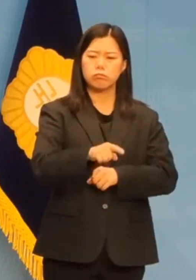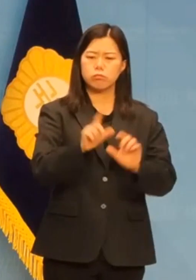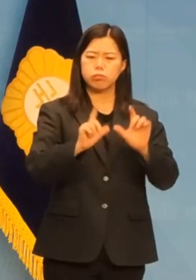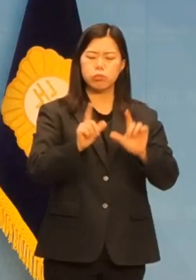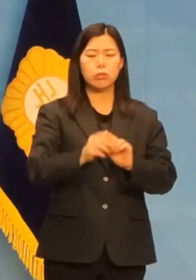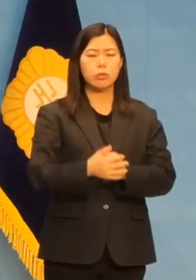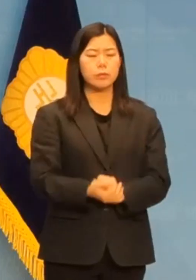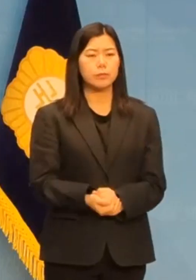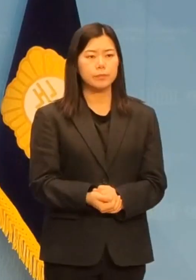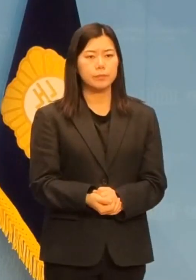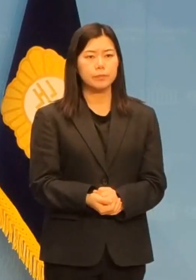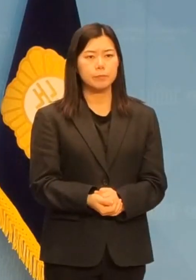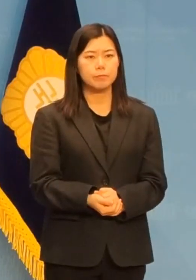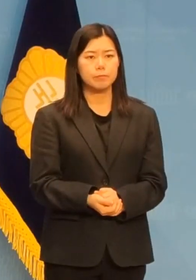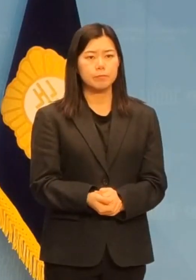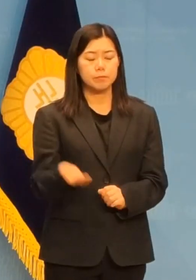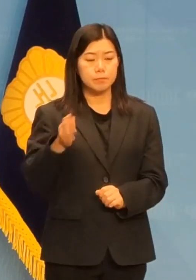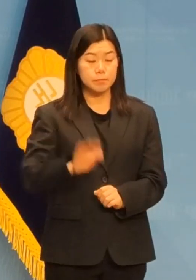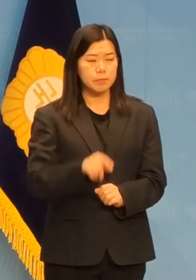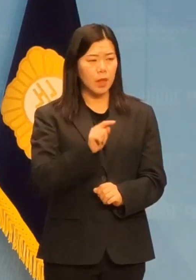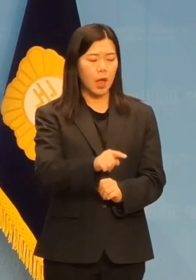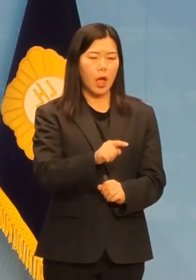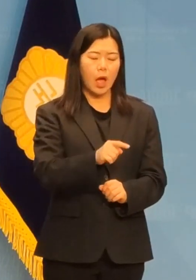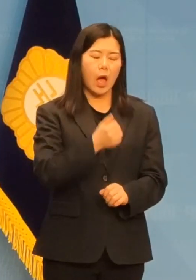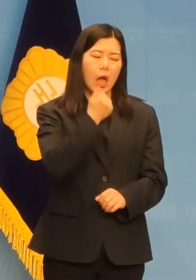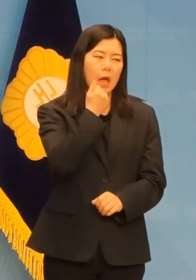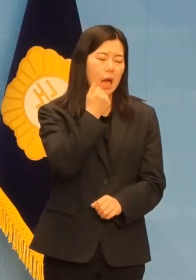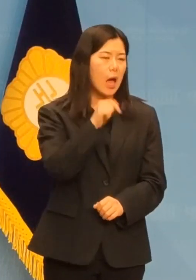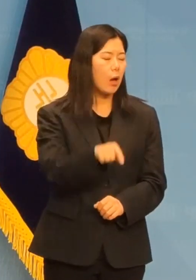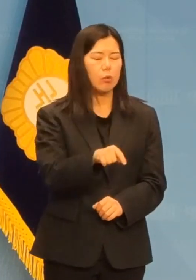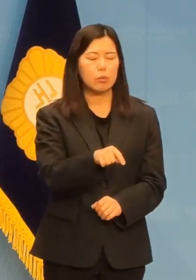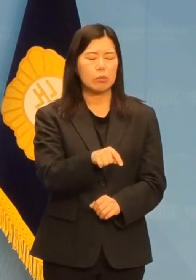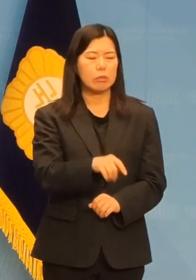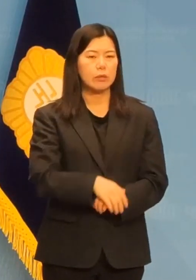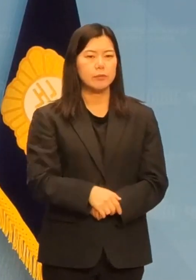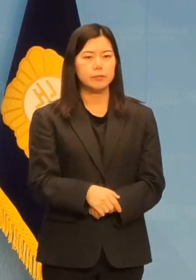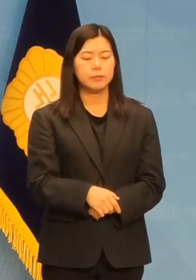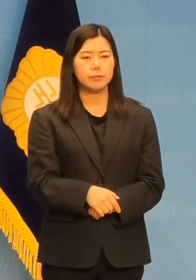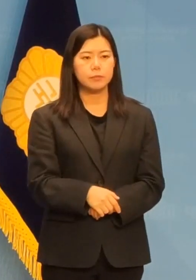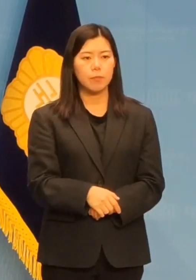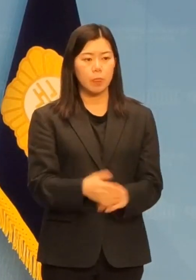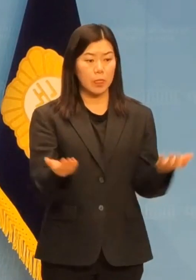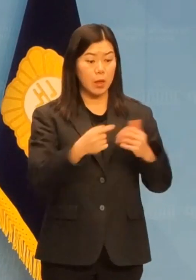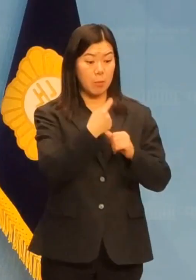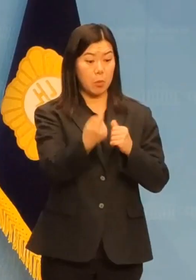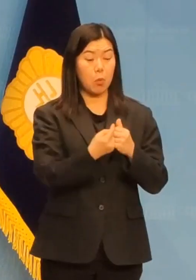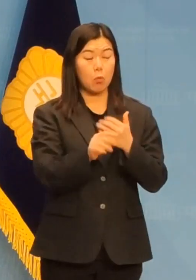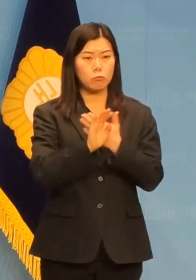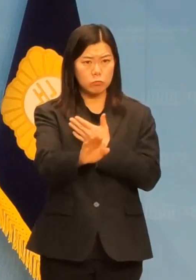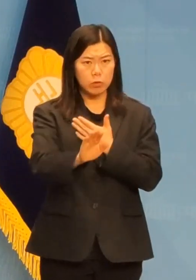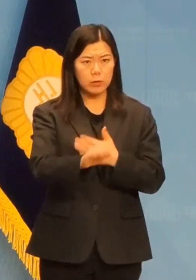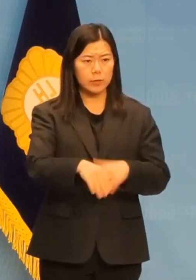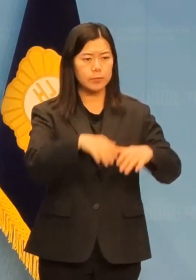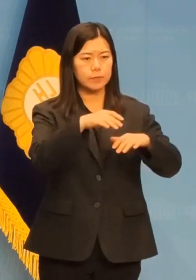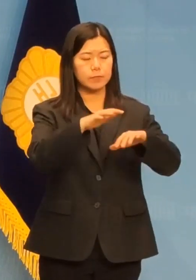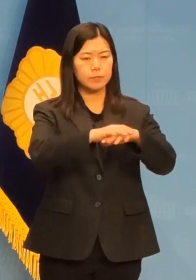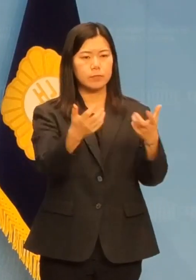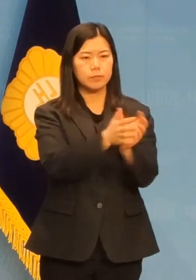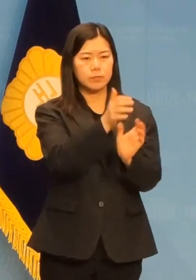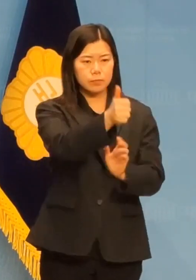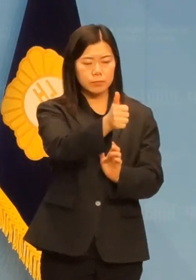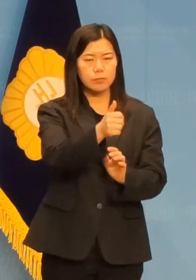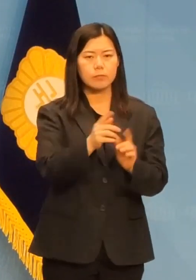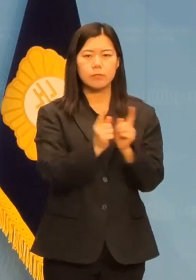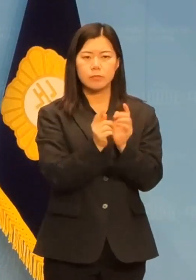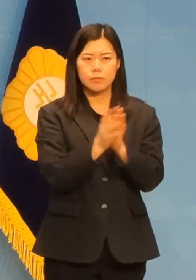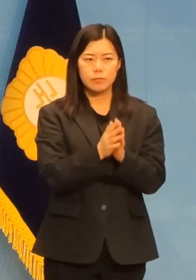연출됐습니다. 하지만 이 촌극은 오래가지 못했습니다. 업무보고 직후 송미령 장관이 직접